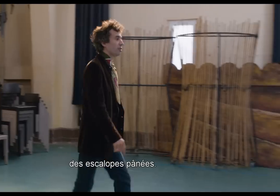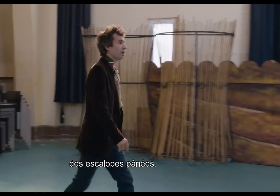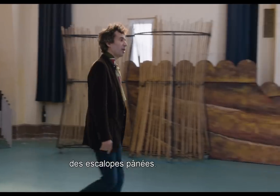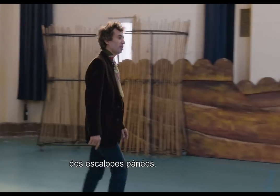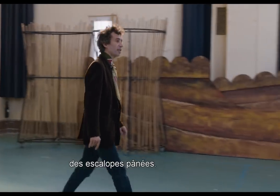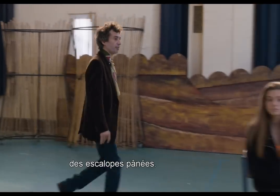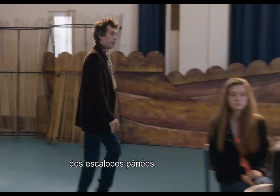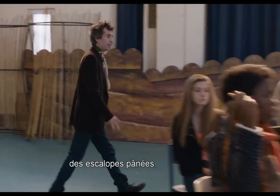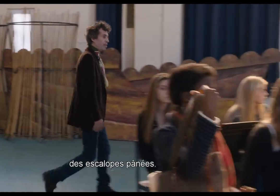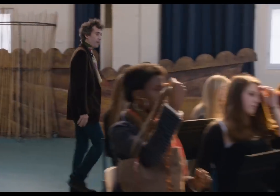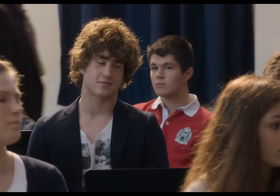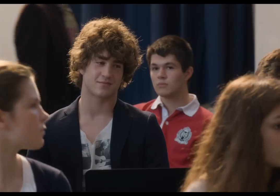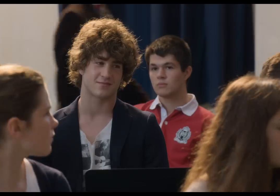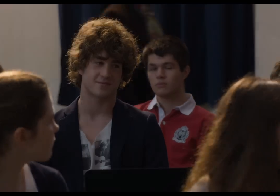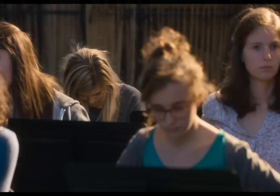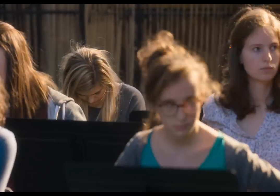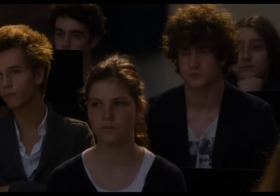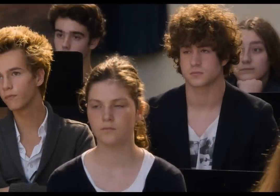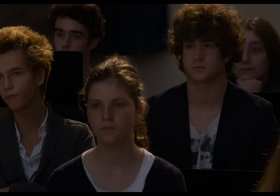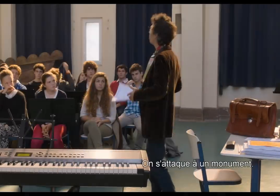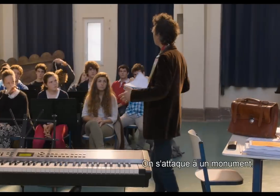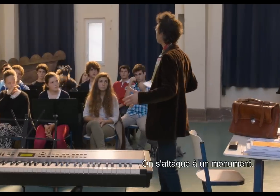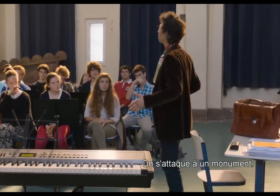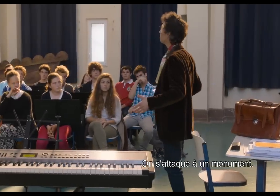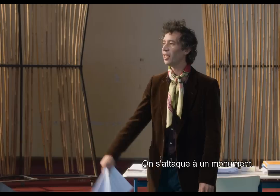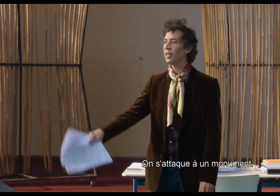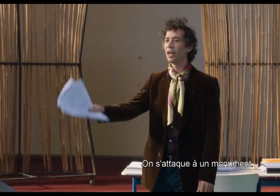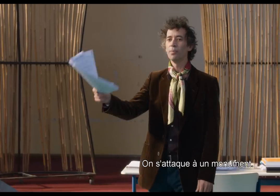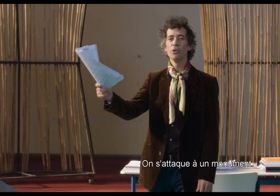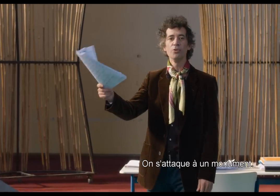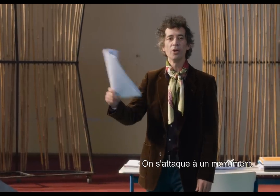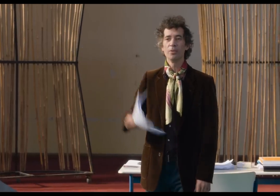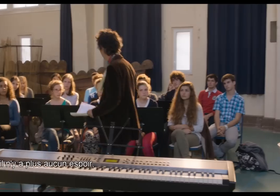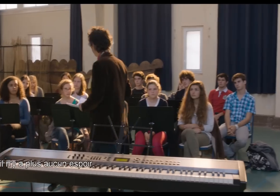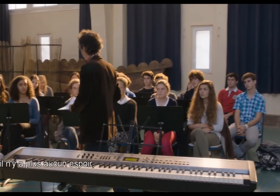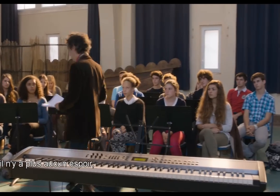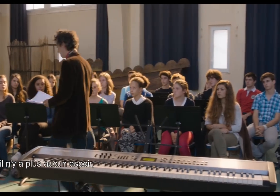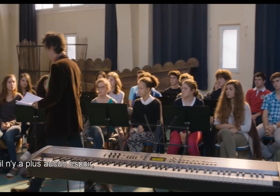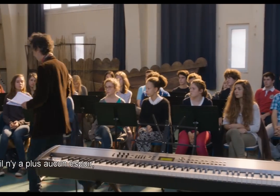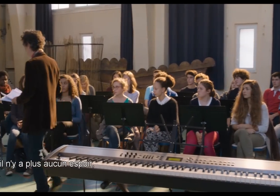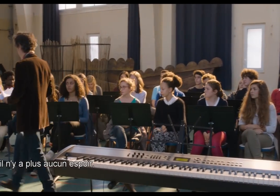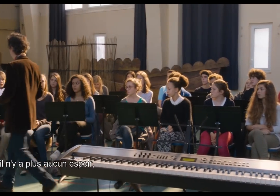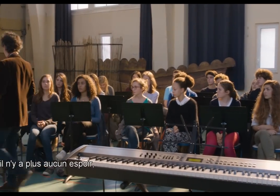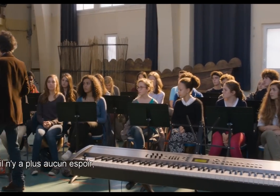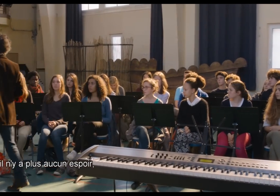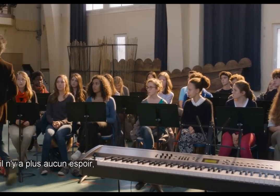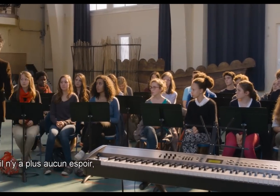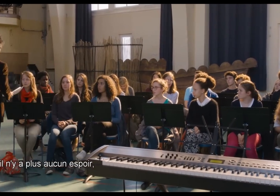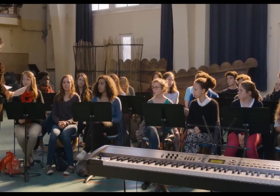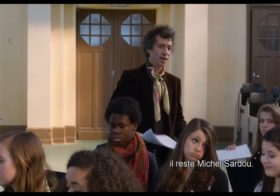une chorale d'escalope panée On va s'attaquer à un monument Parce que quand tout va mal Il n'y a plus aucun espoir Il